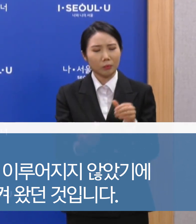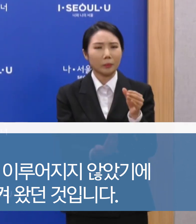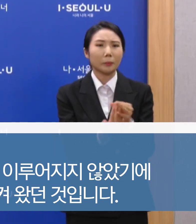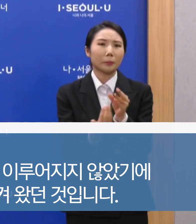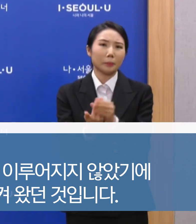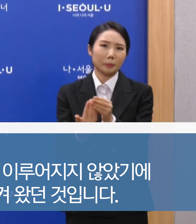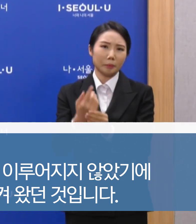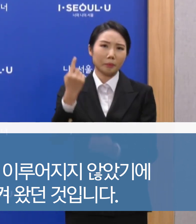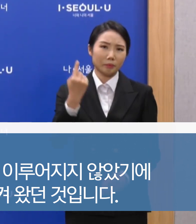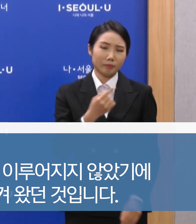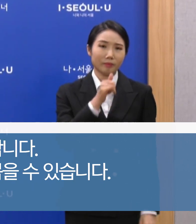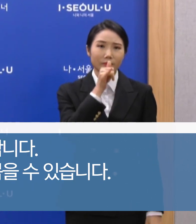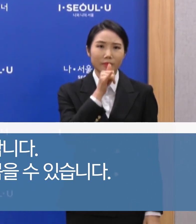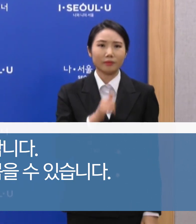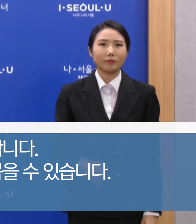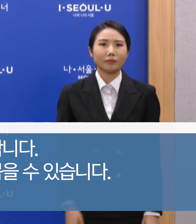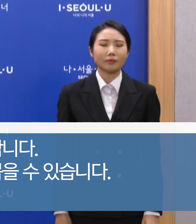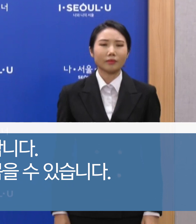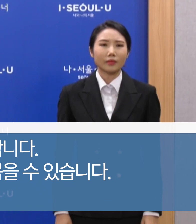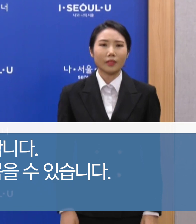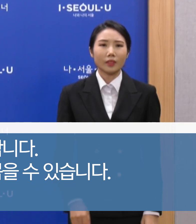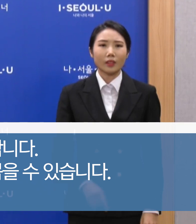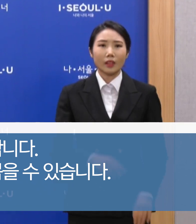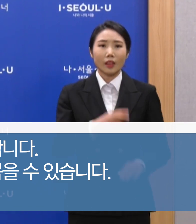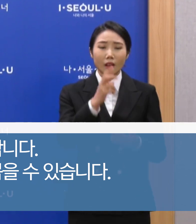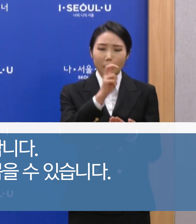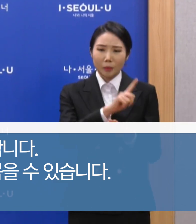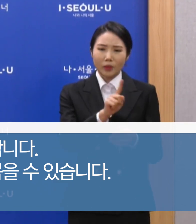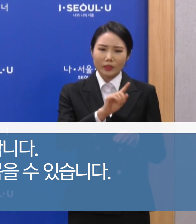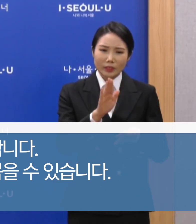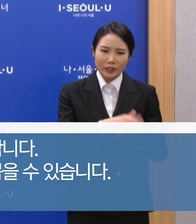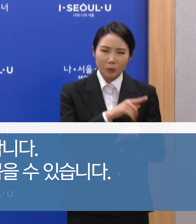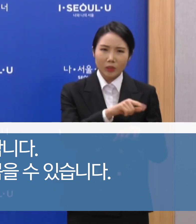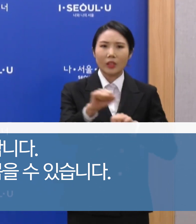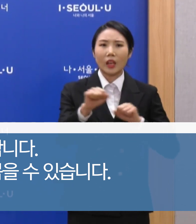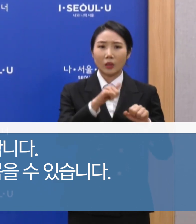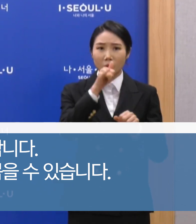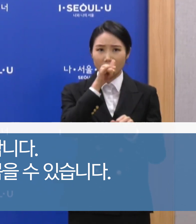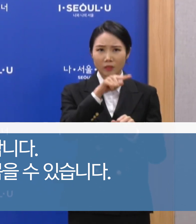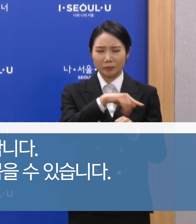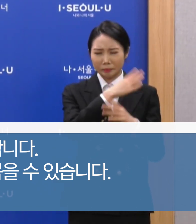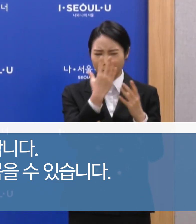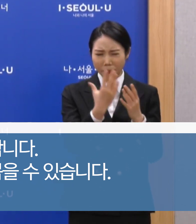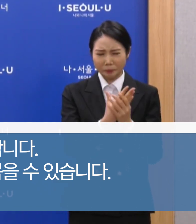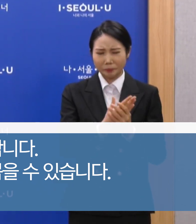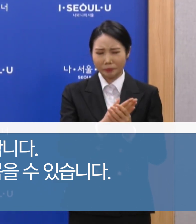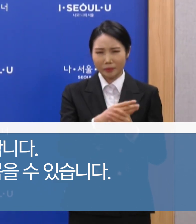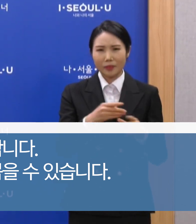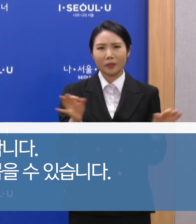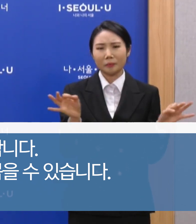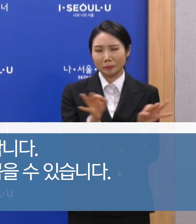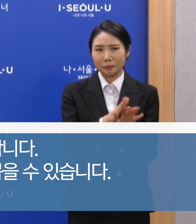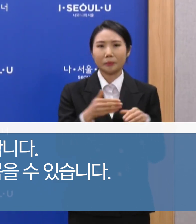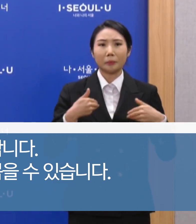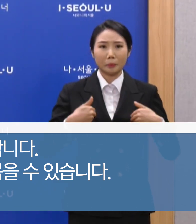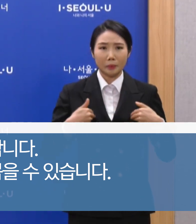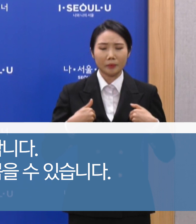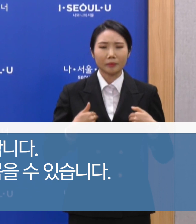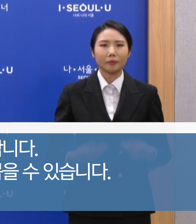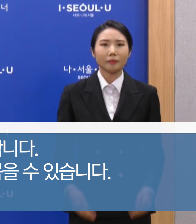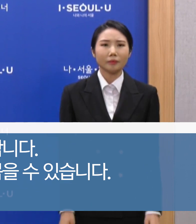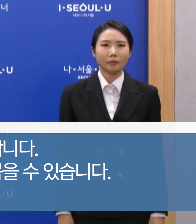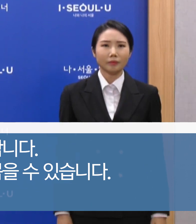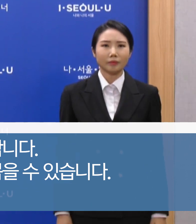발생시켜 왔습니다. 잘못된 관행은 반드시 뿌리 뽑아야 합니다. 그리고 의지만 있다면 충분히 뿌리 뽑을